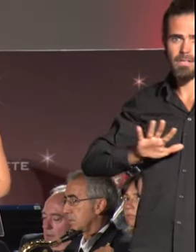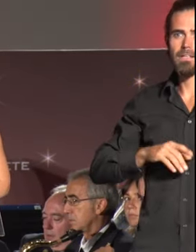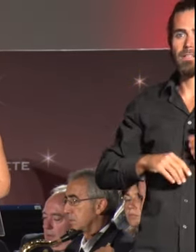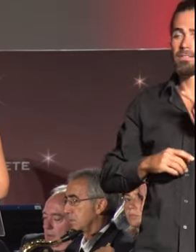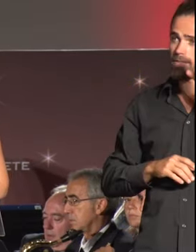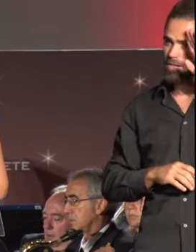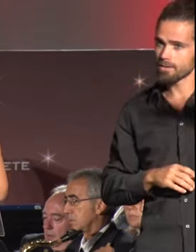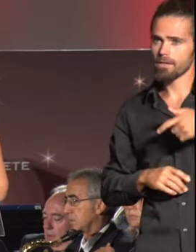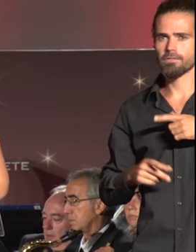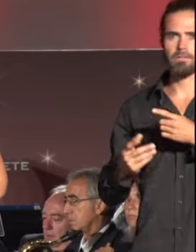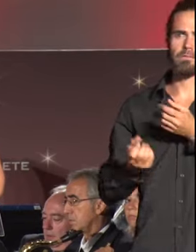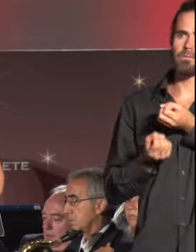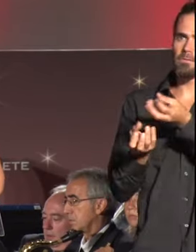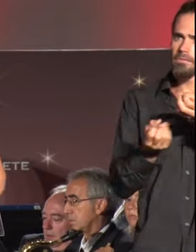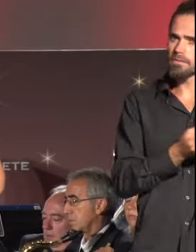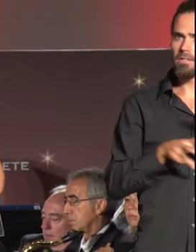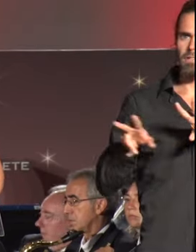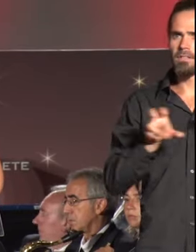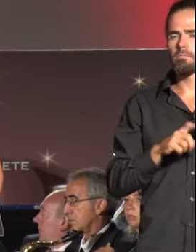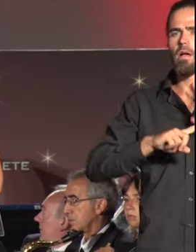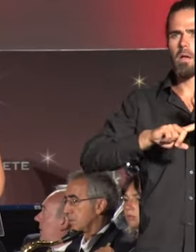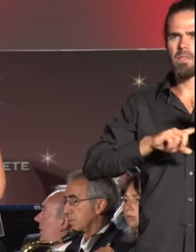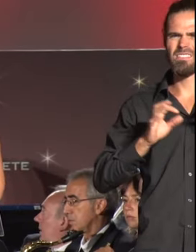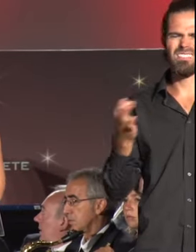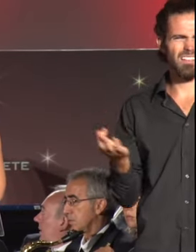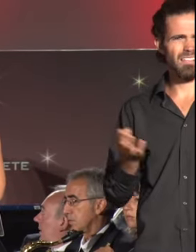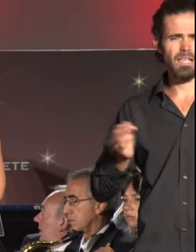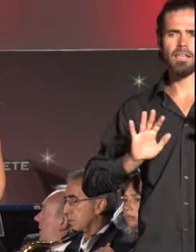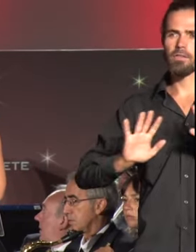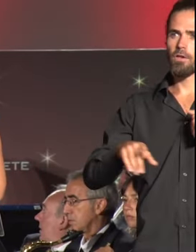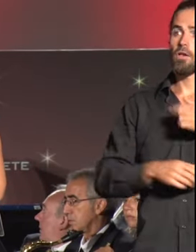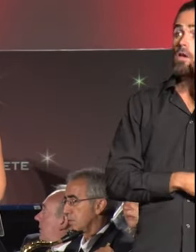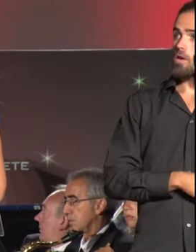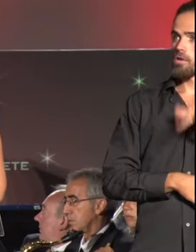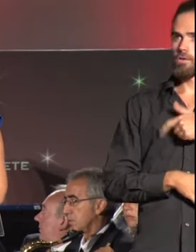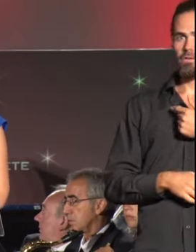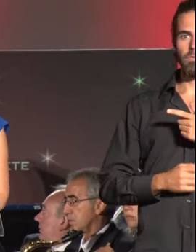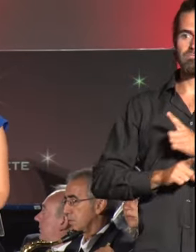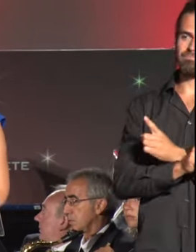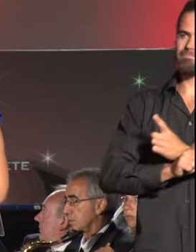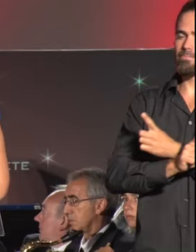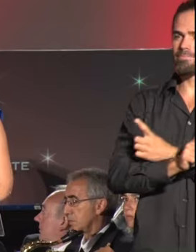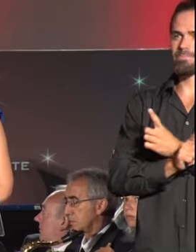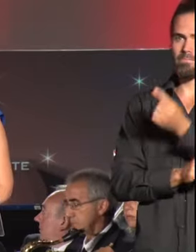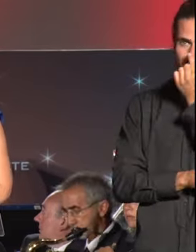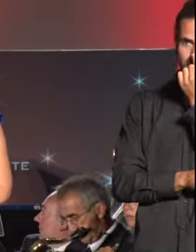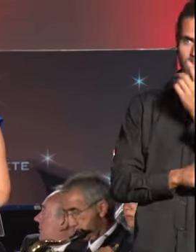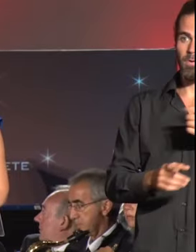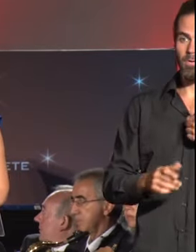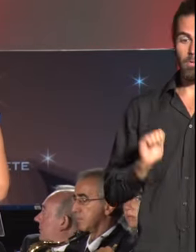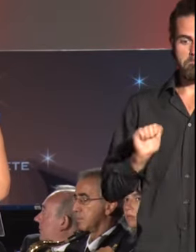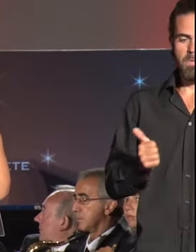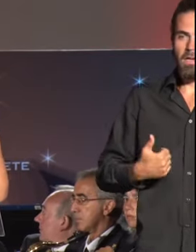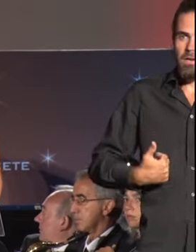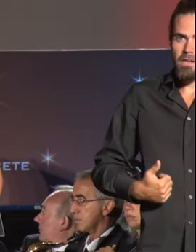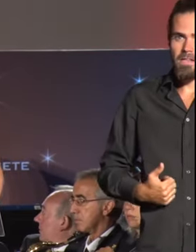manchego y manchega de la feria, y bueno, les he de reconocer que todavía estoy un poquito nerviosa, y eso que ya he arrancado y ya he